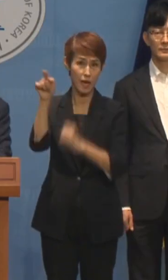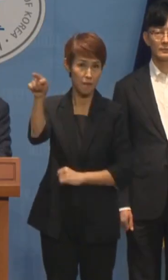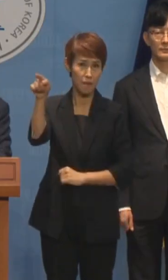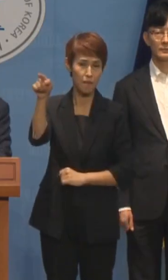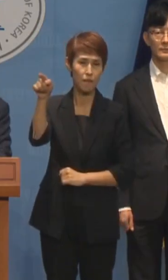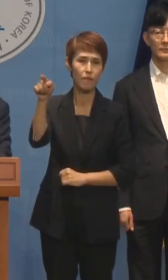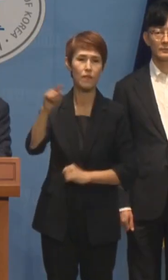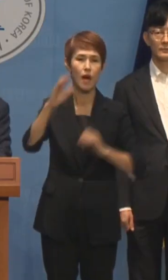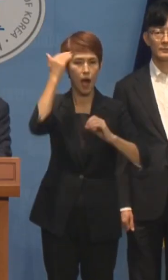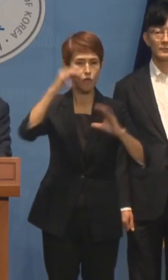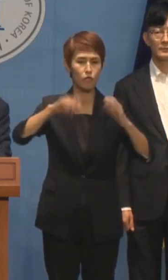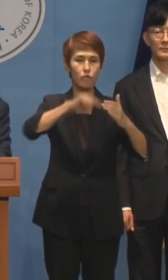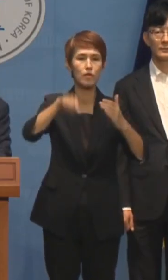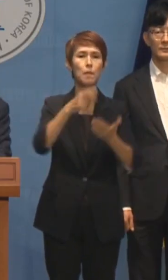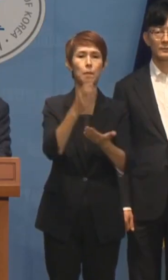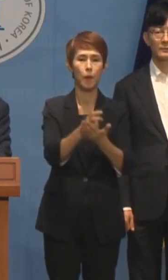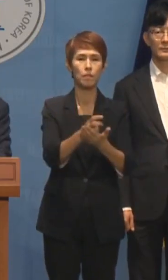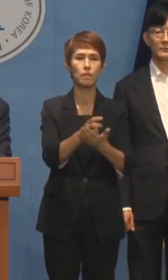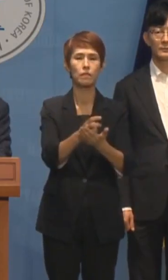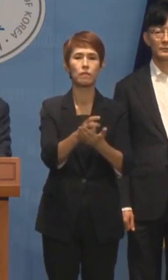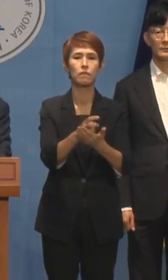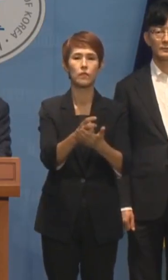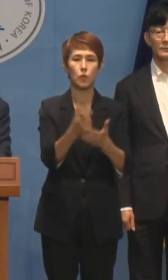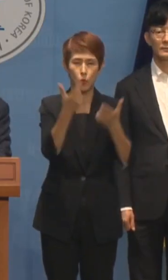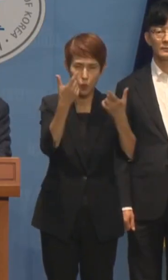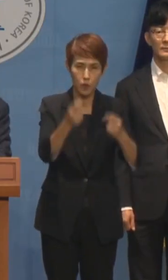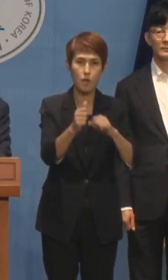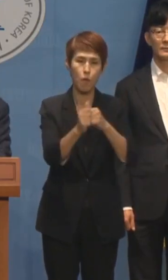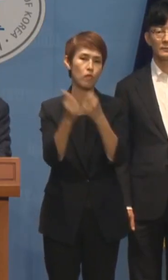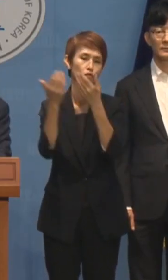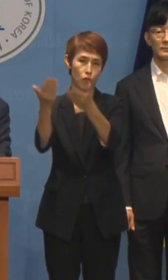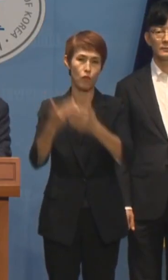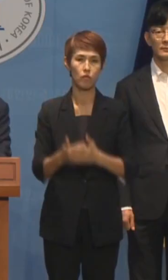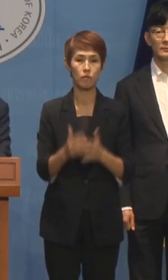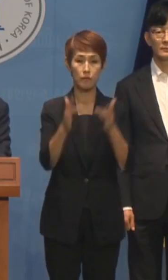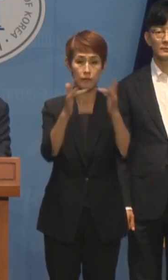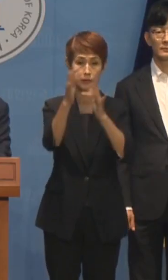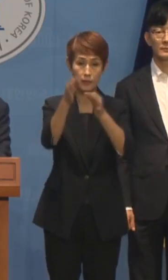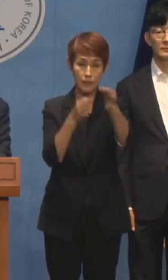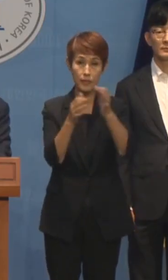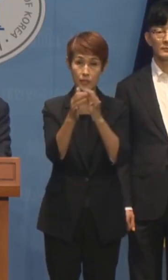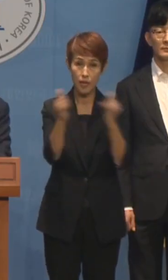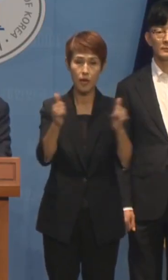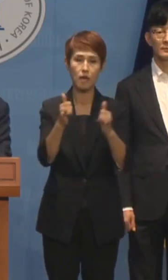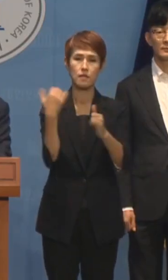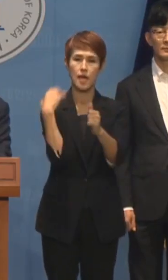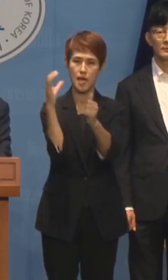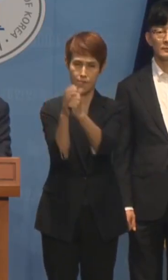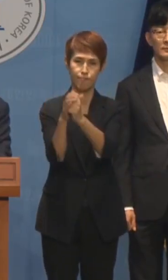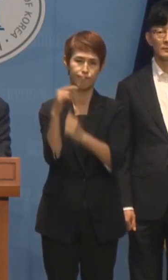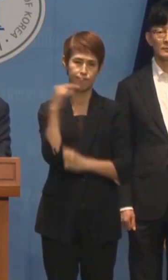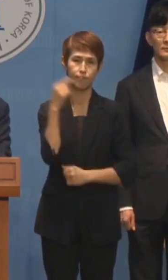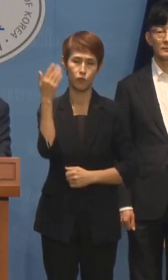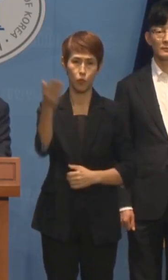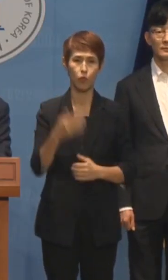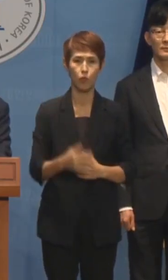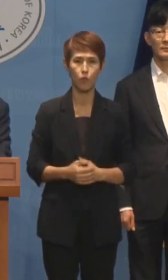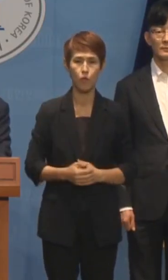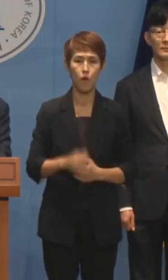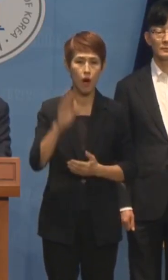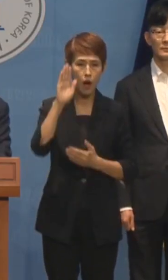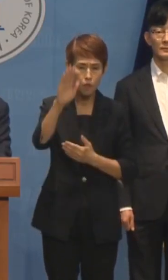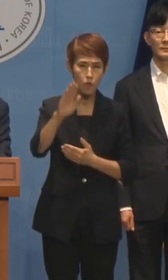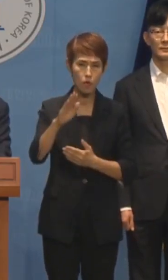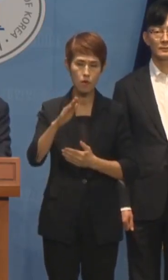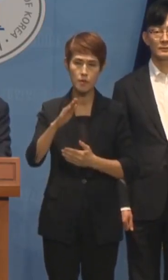국내법상 의무를 강제하는 등 플랫폼 사업자의 책임을 강화하고 향후 실질적인 규제